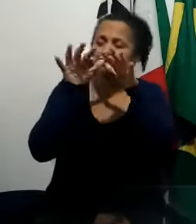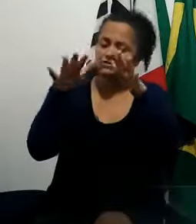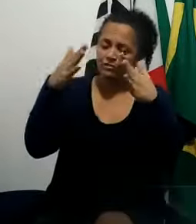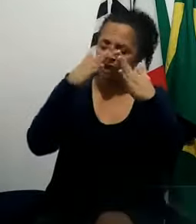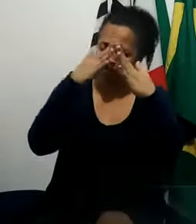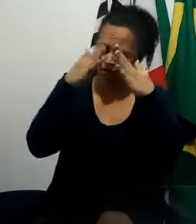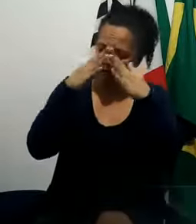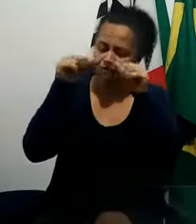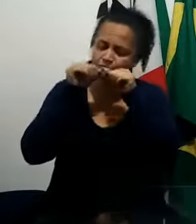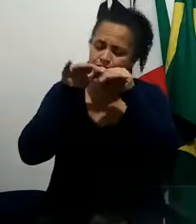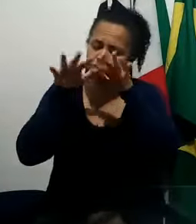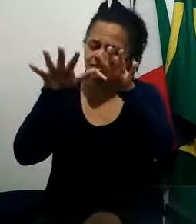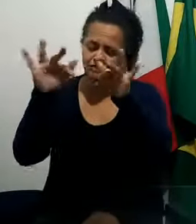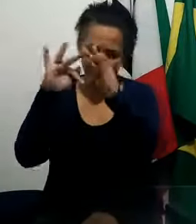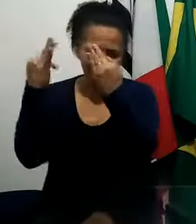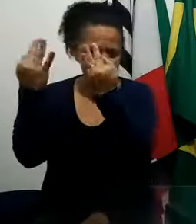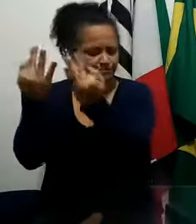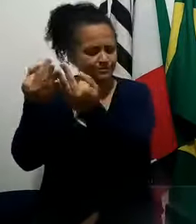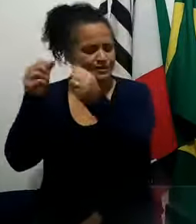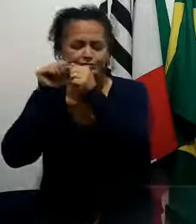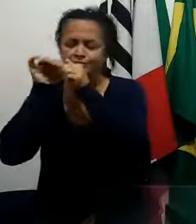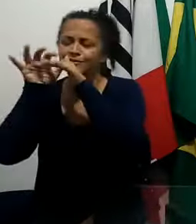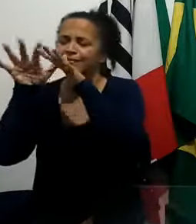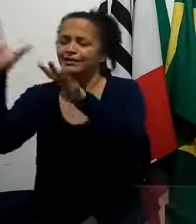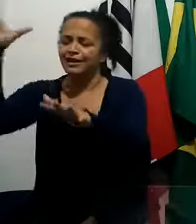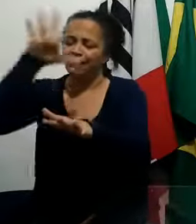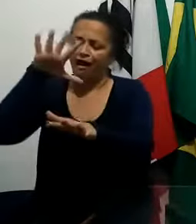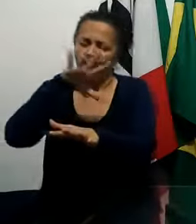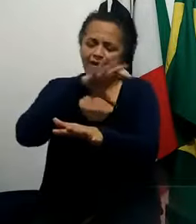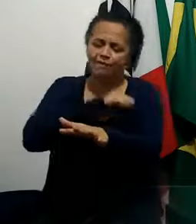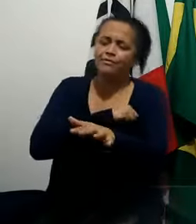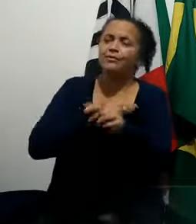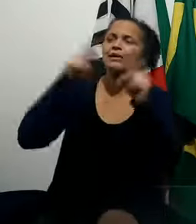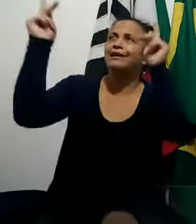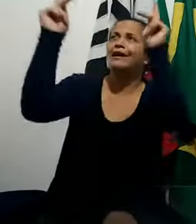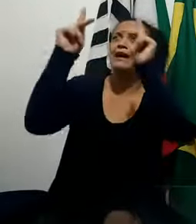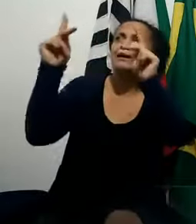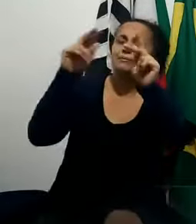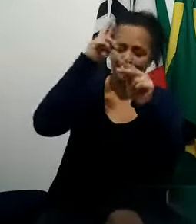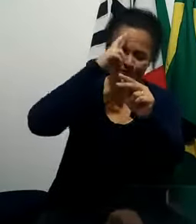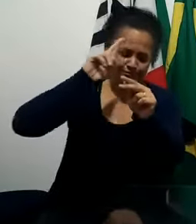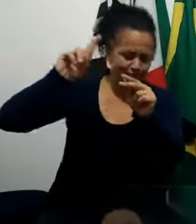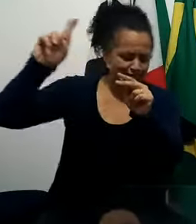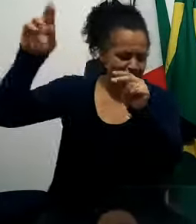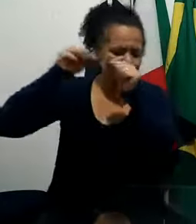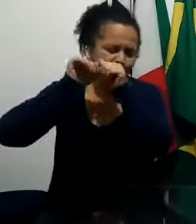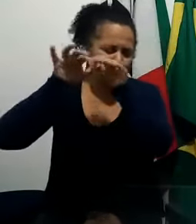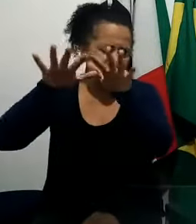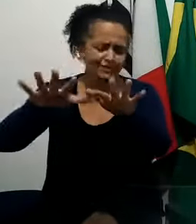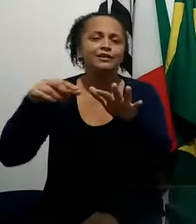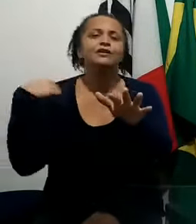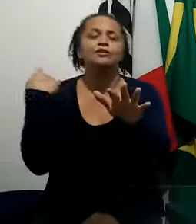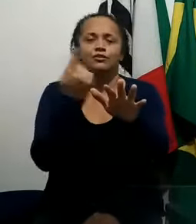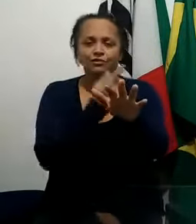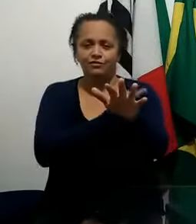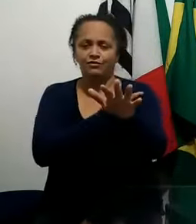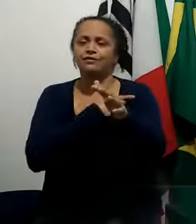família, derrama do teu amor, derrama da tua paz e das bênçãos do Senhor, Pai. Nós oramos